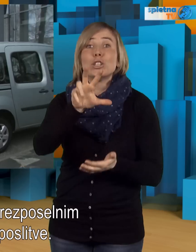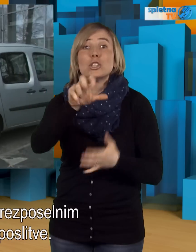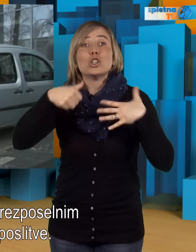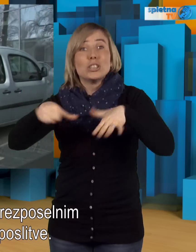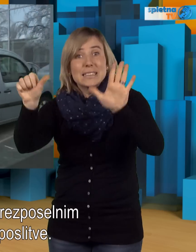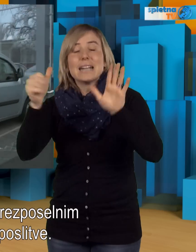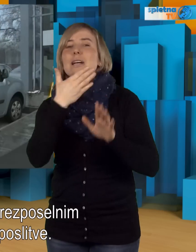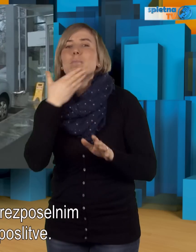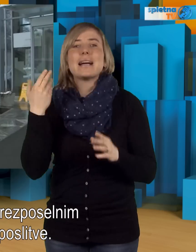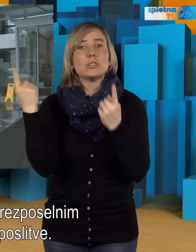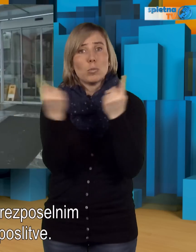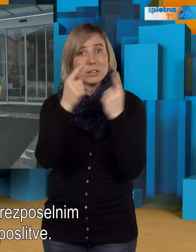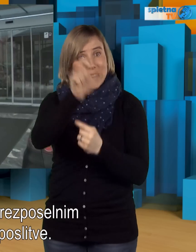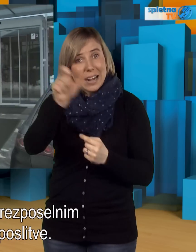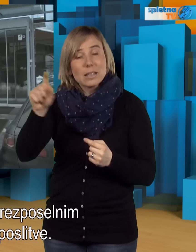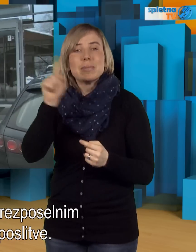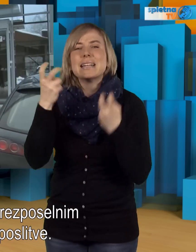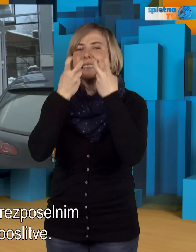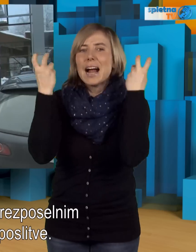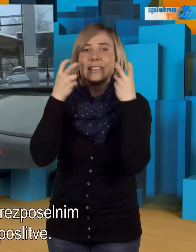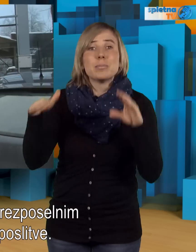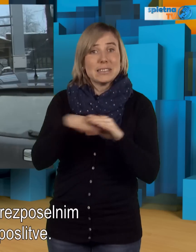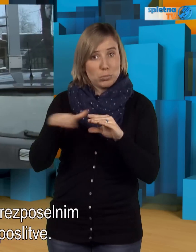23.316 brezposelnim in iskalcem zaposlitve.